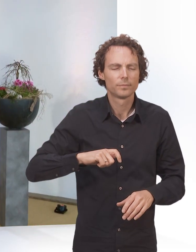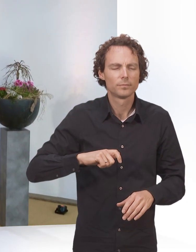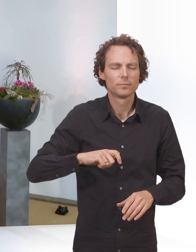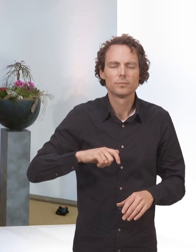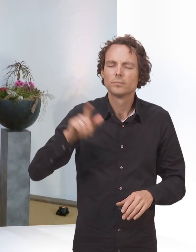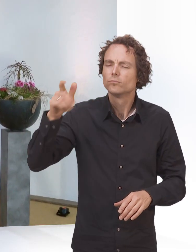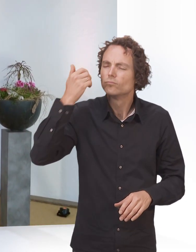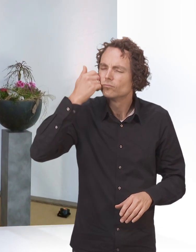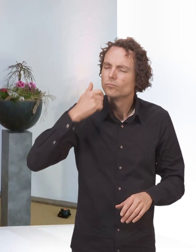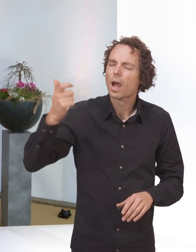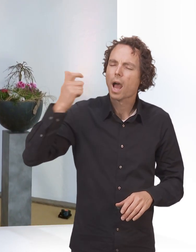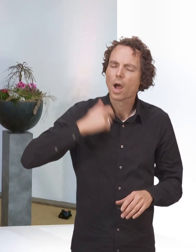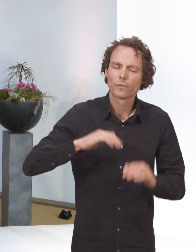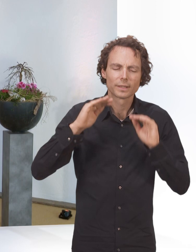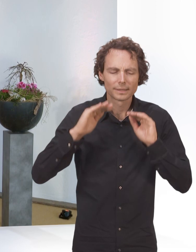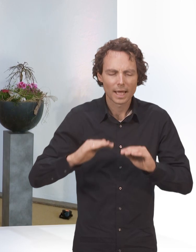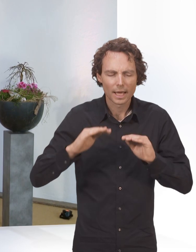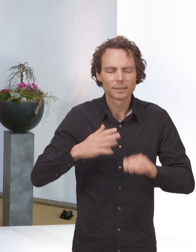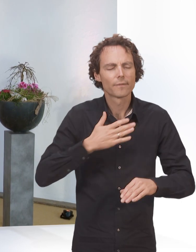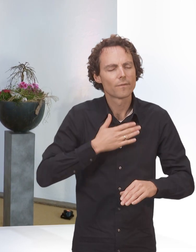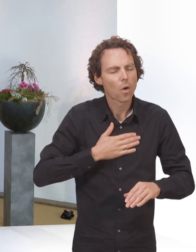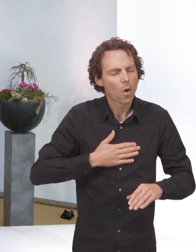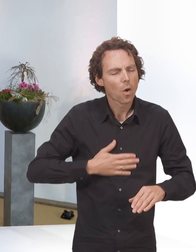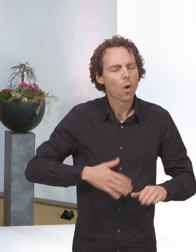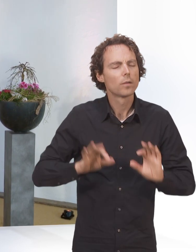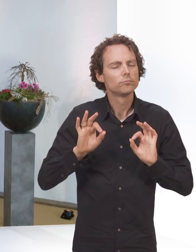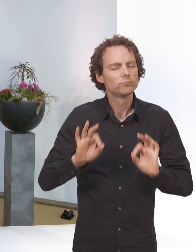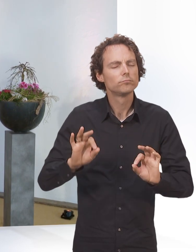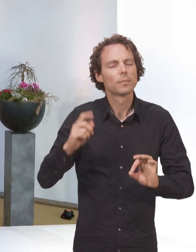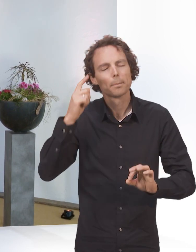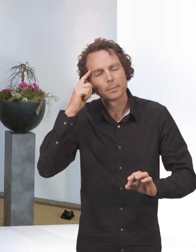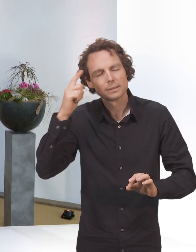Bleib uns gnädig und wohlwollend gesonnen.